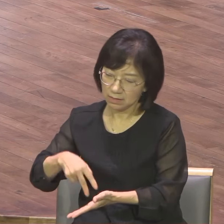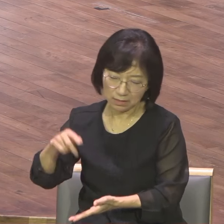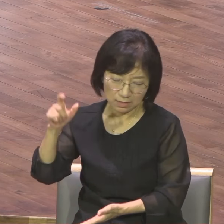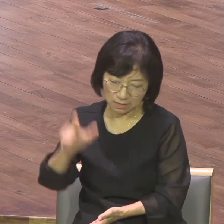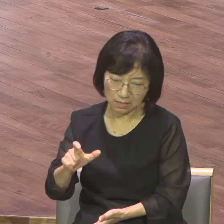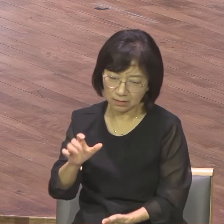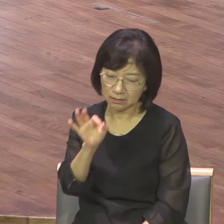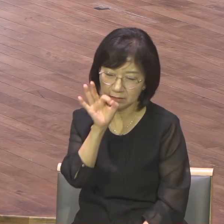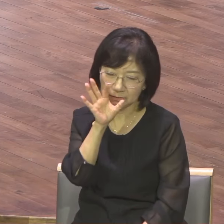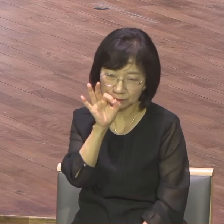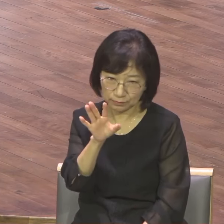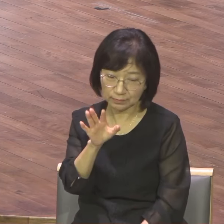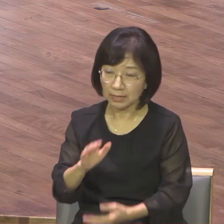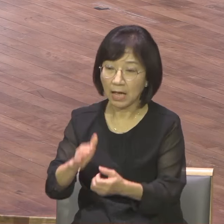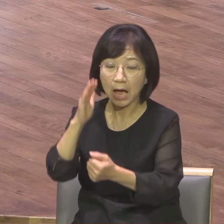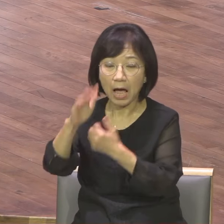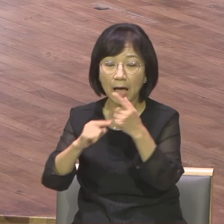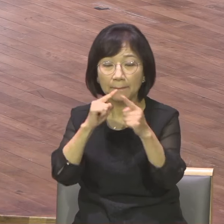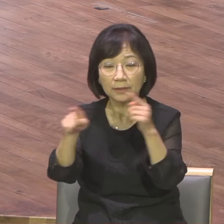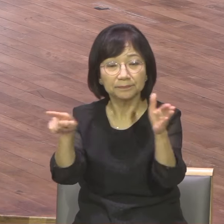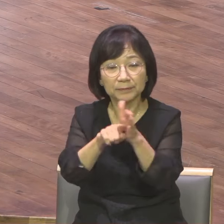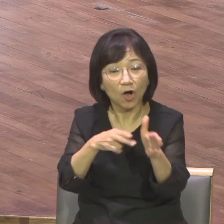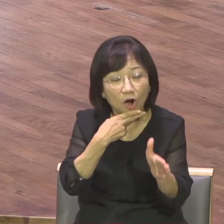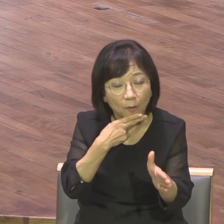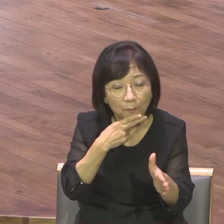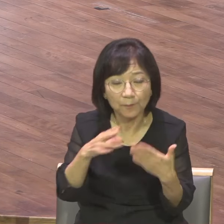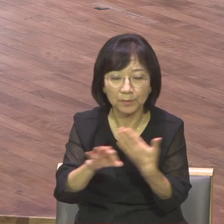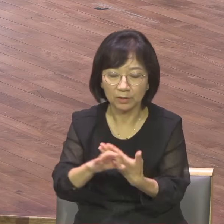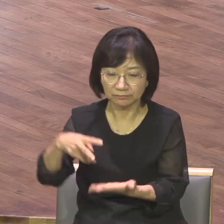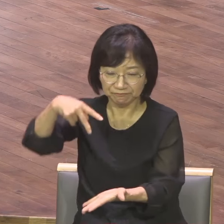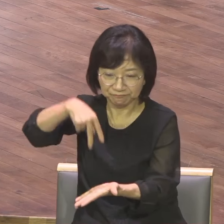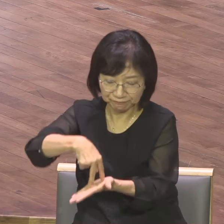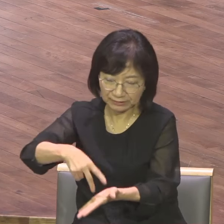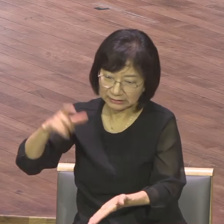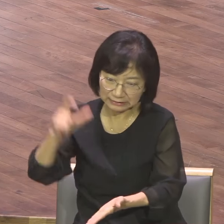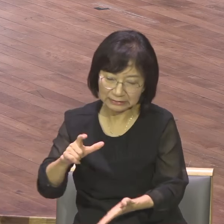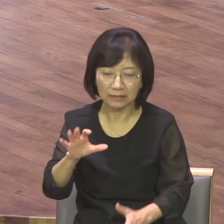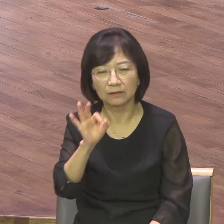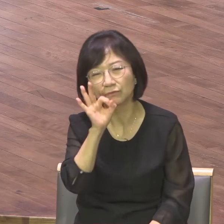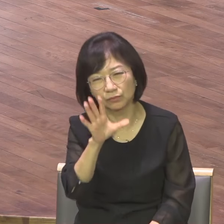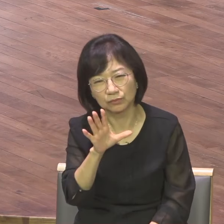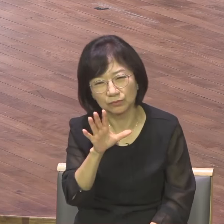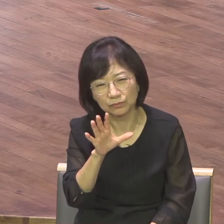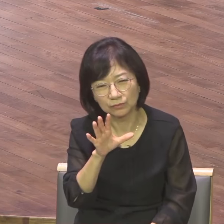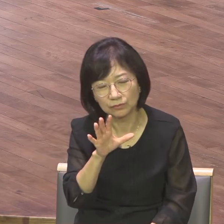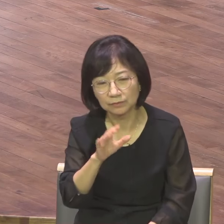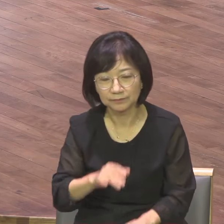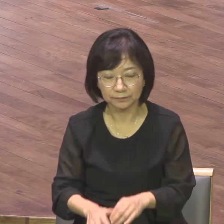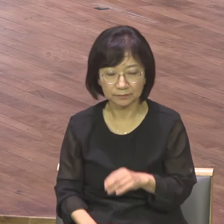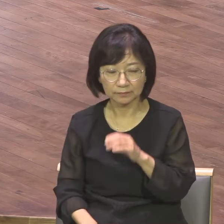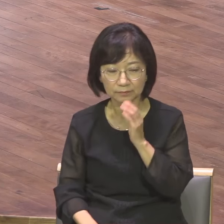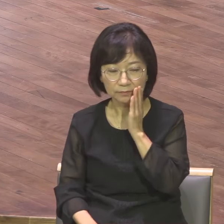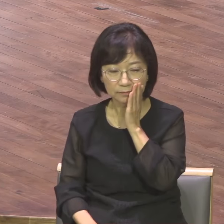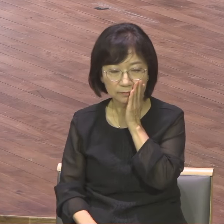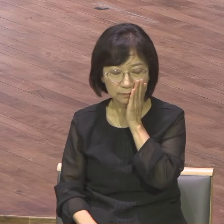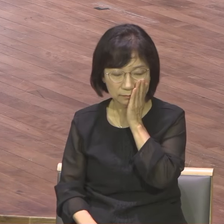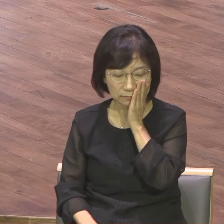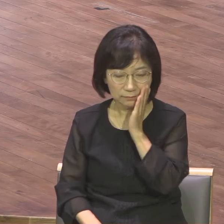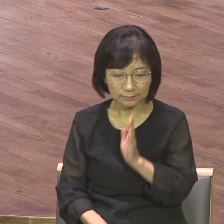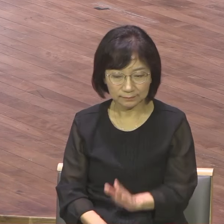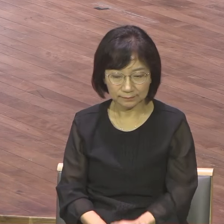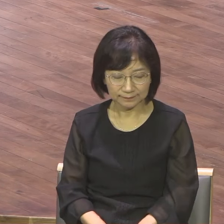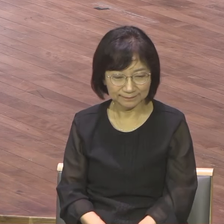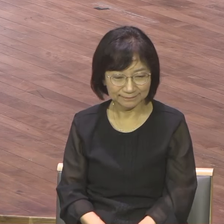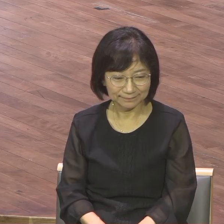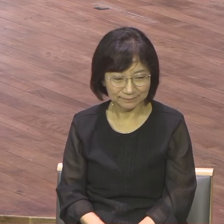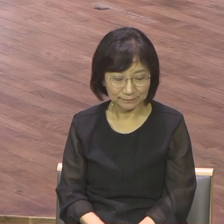언약 그 말씀을 굳게 믿지 아니하면 굳게 설 수가 없다는 겁니다. 여러분 아무리 믿음이 자라고 아무리 하나님